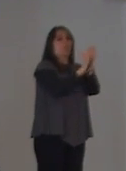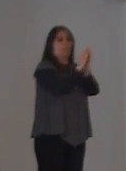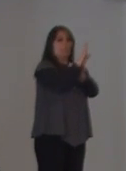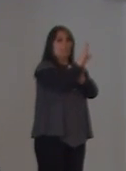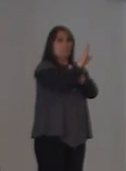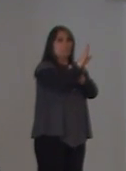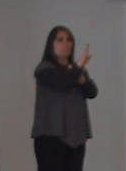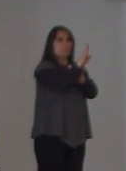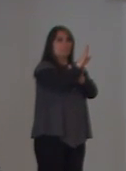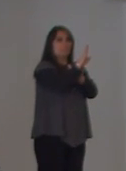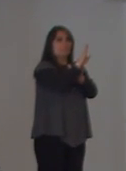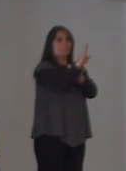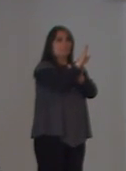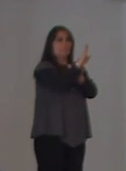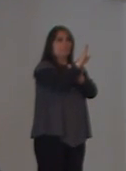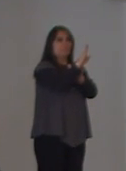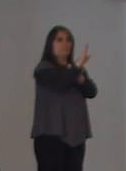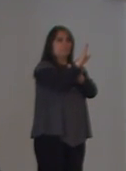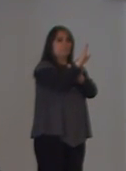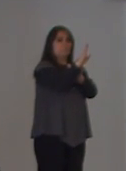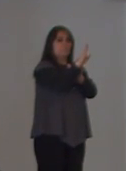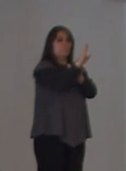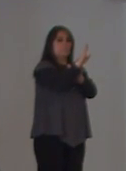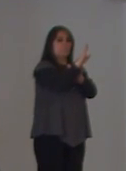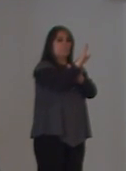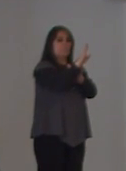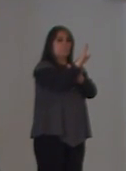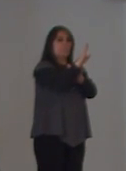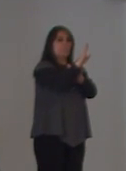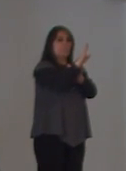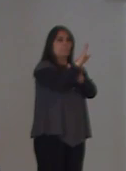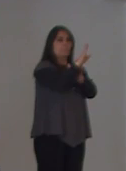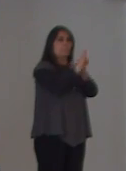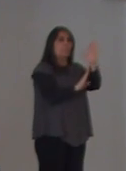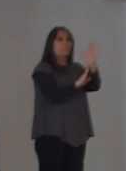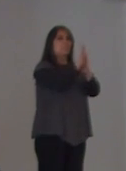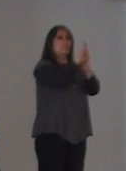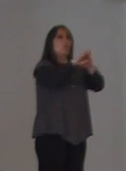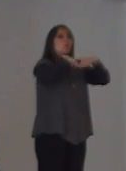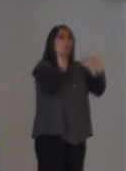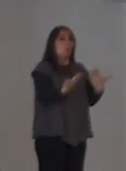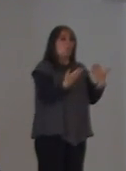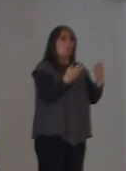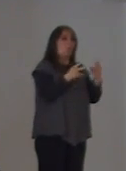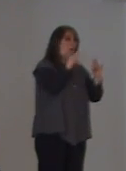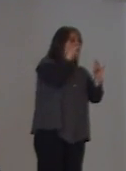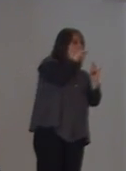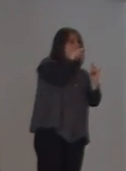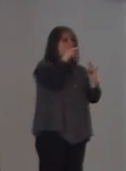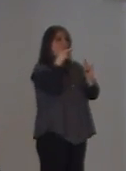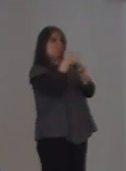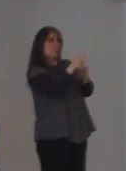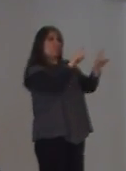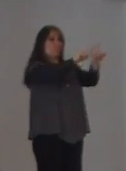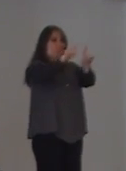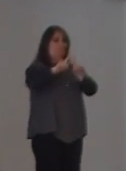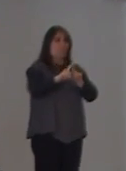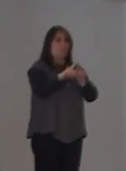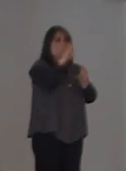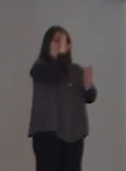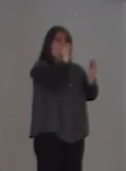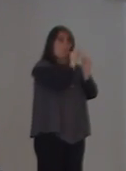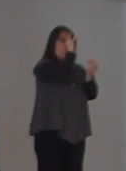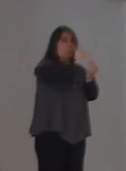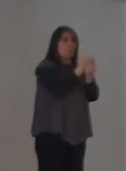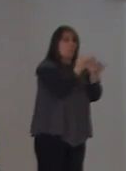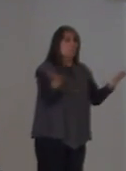desarrollarse desde diferentes miradas con diversidad de estilos y